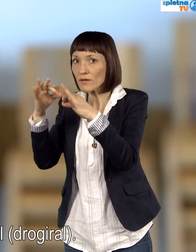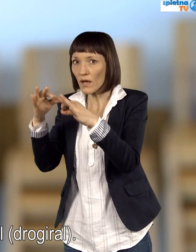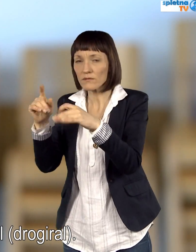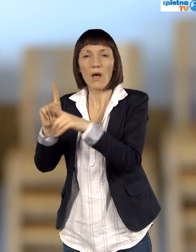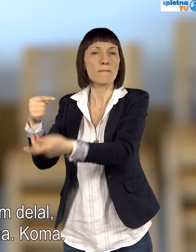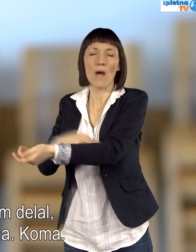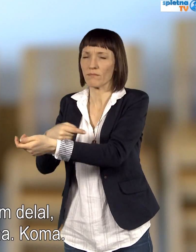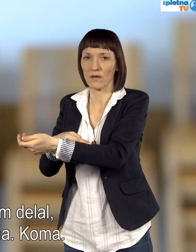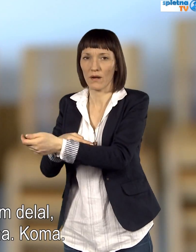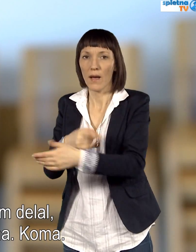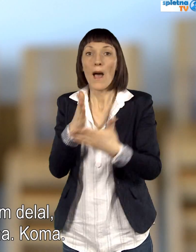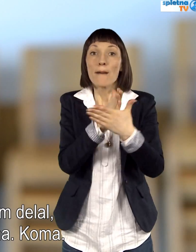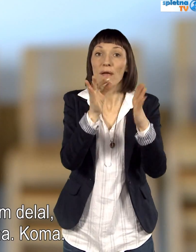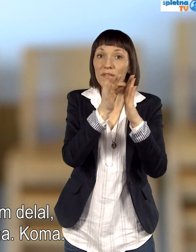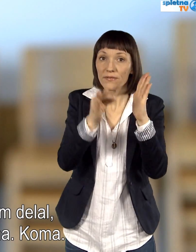Med tednom delal,